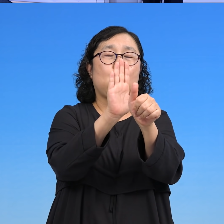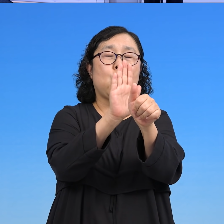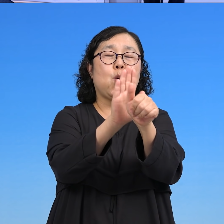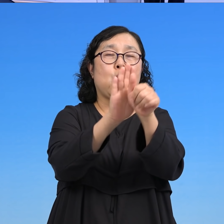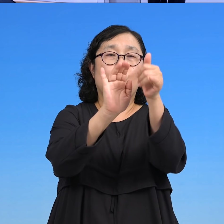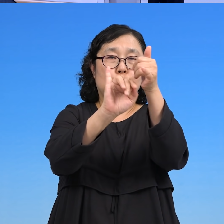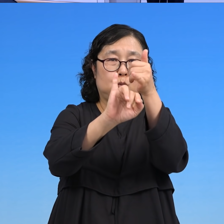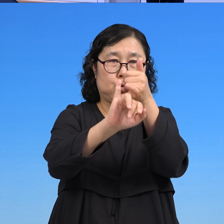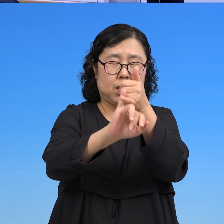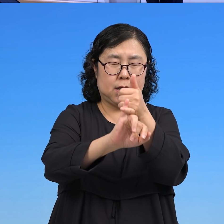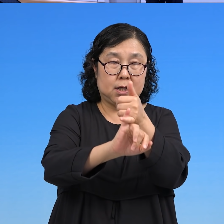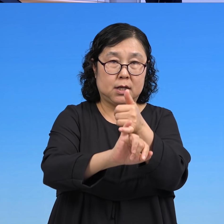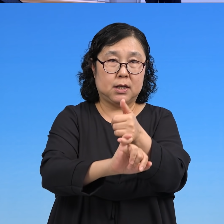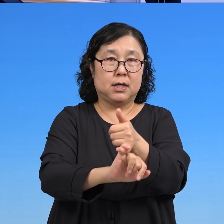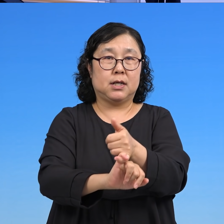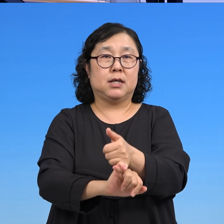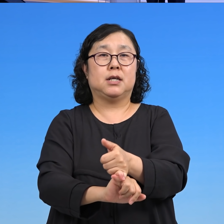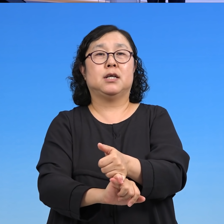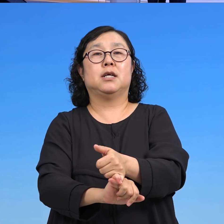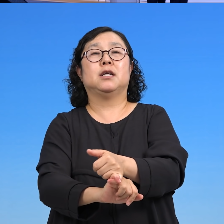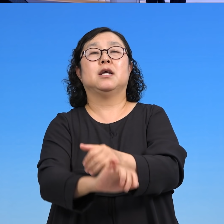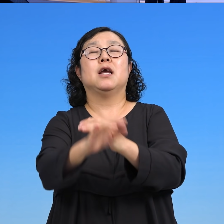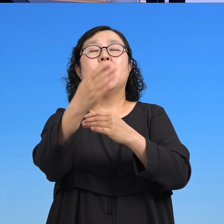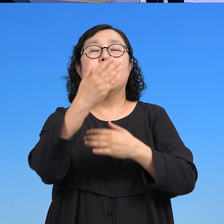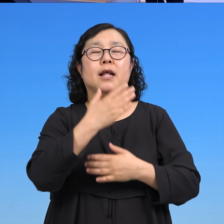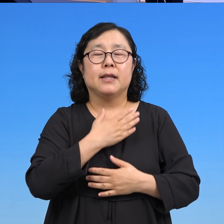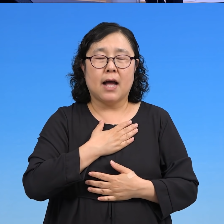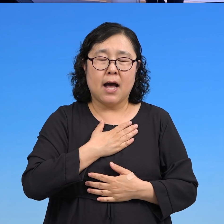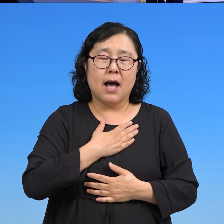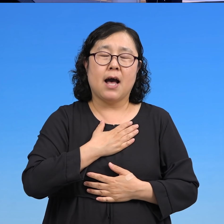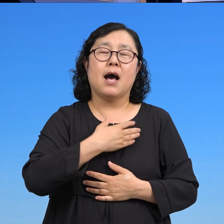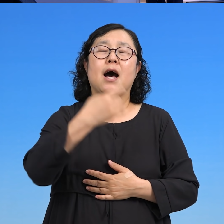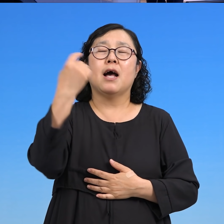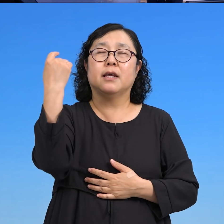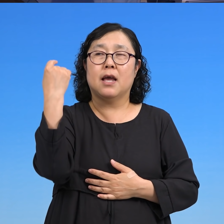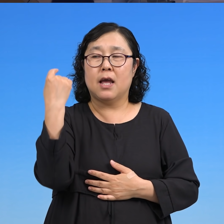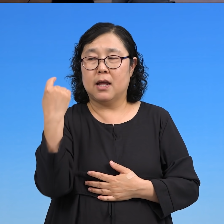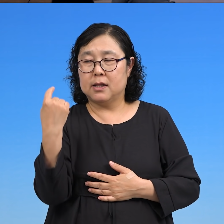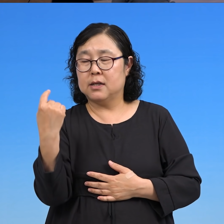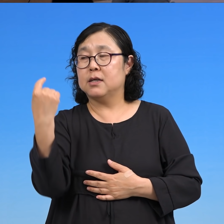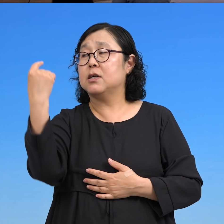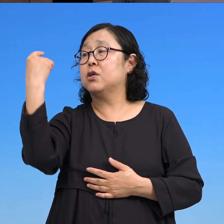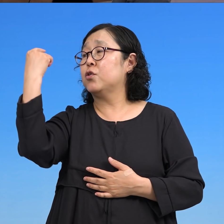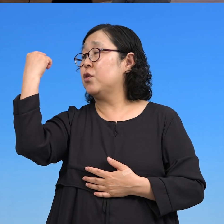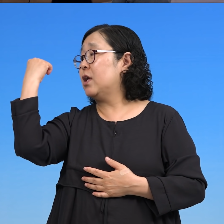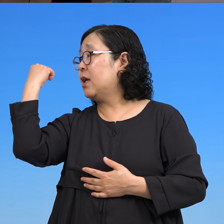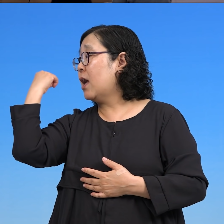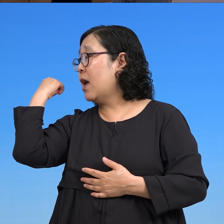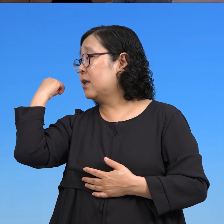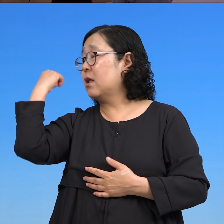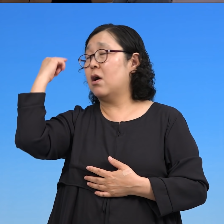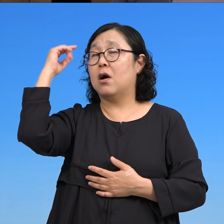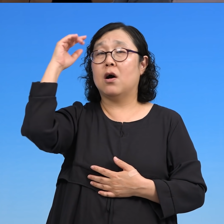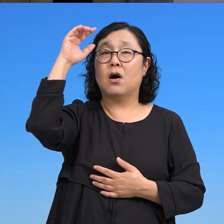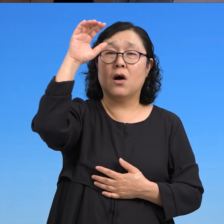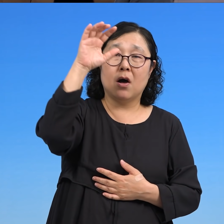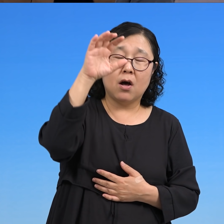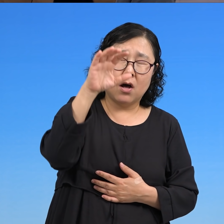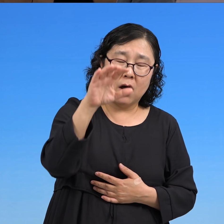내 걸음 우리 천천히 노래하기 원합니다. 나의 등 뒤에서 나의